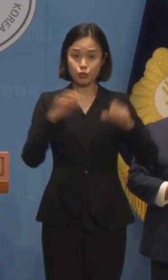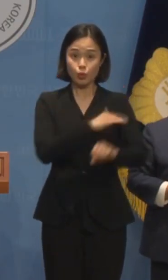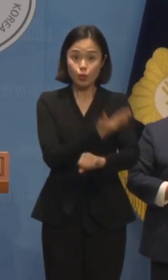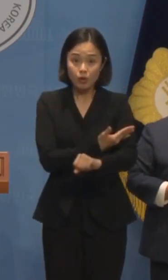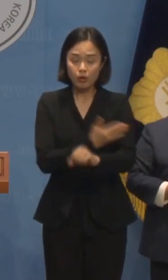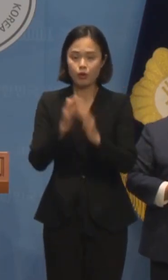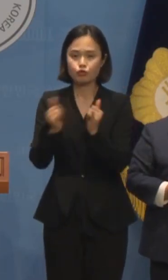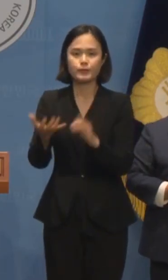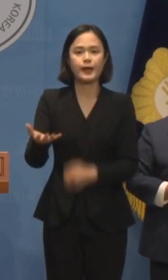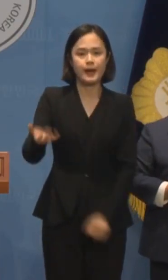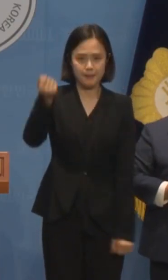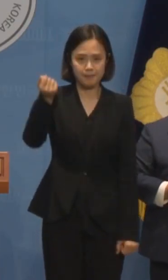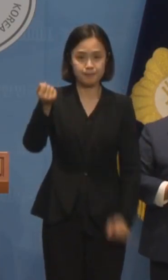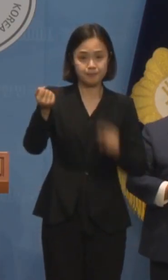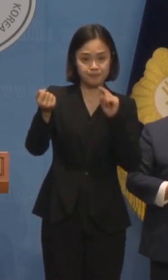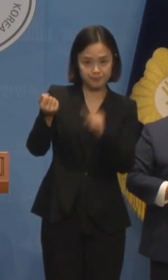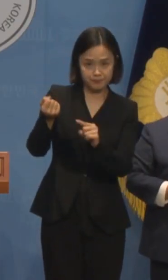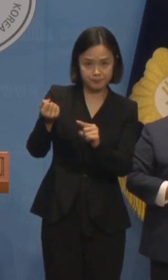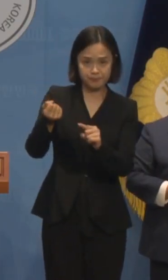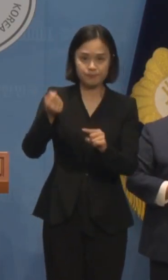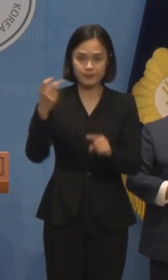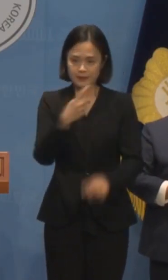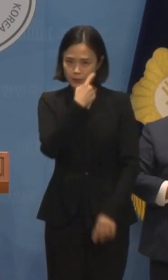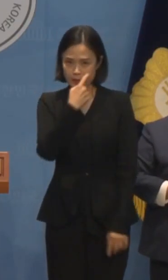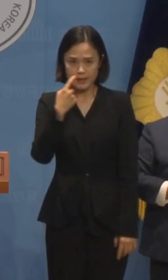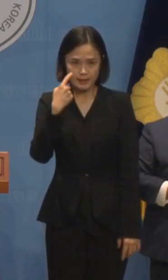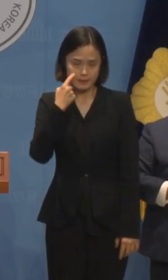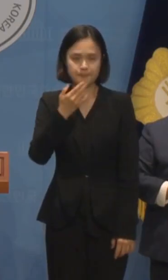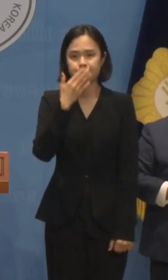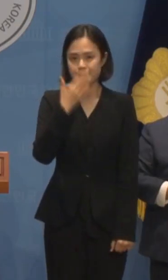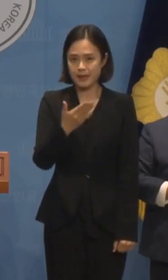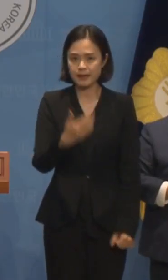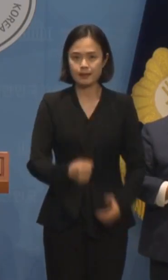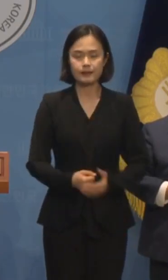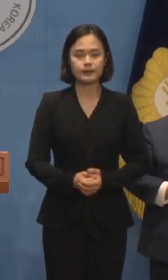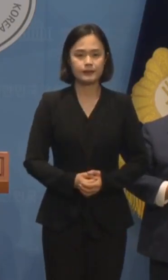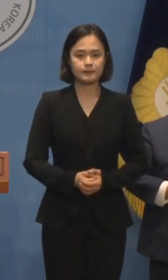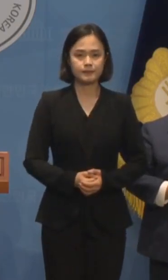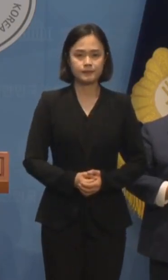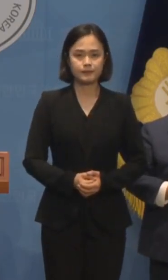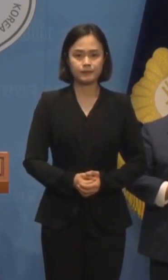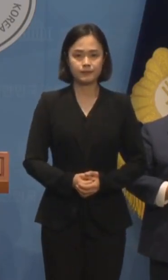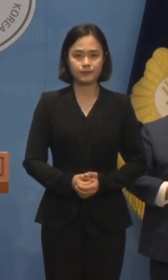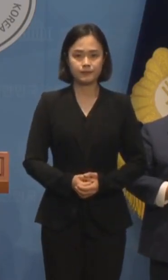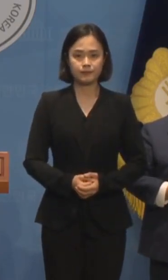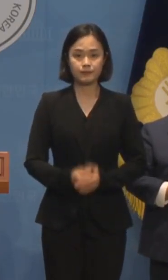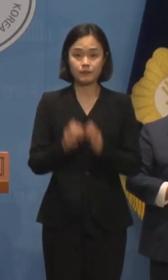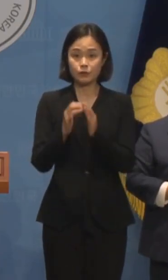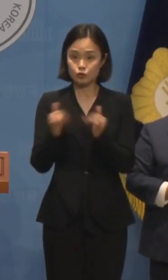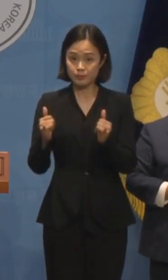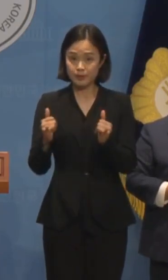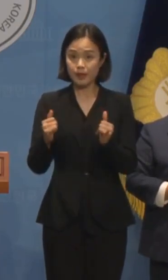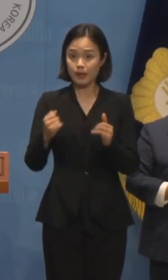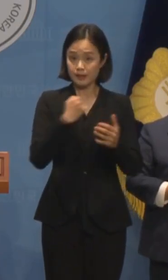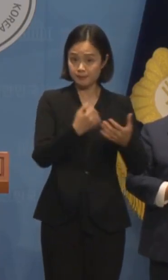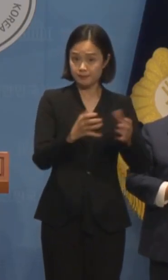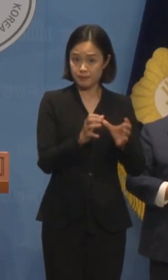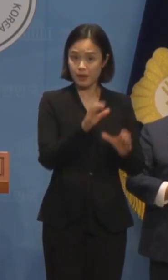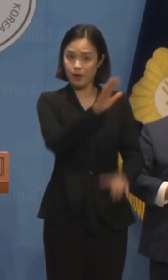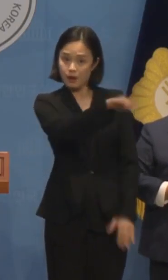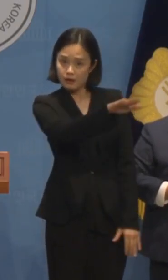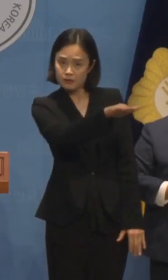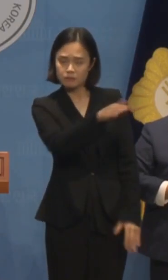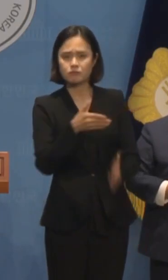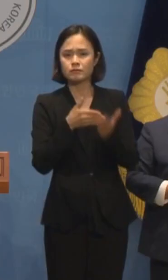국민에게 있다는 것을 다시 한번 확인하는 과정이 될 것입니다. 이에 국민의힘 의원 여러분들에게